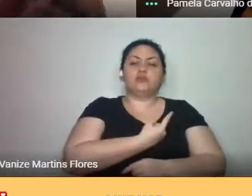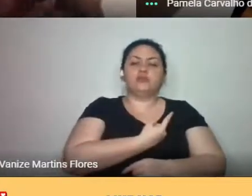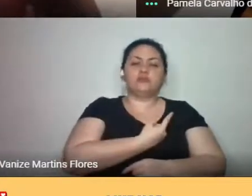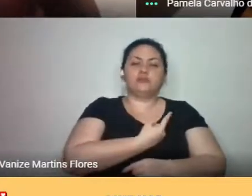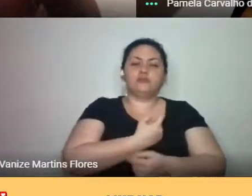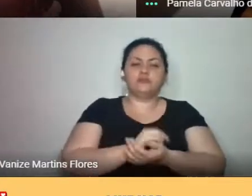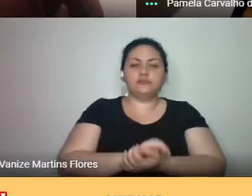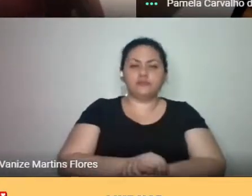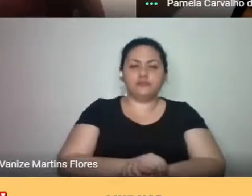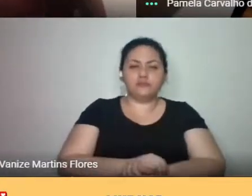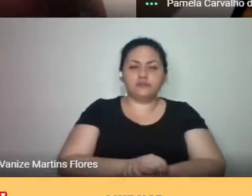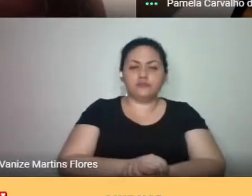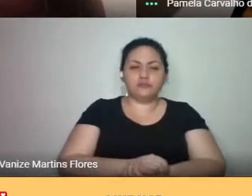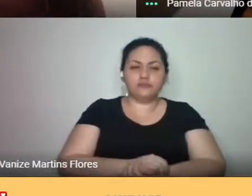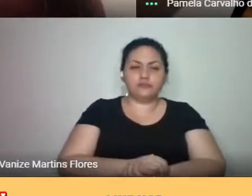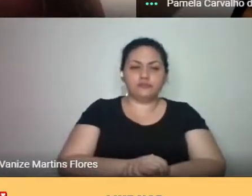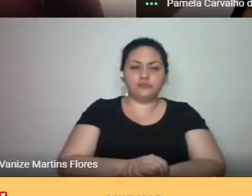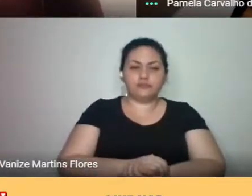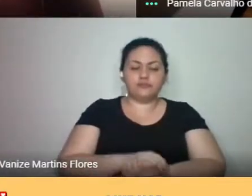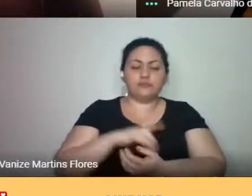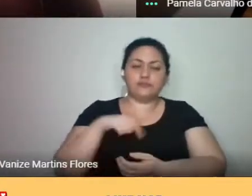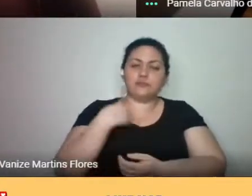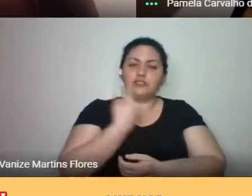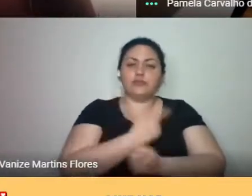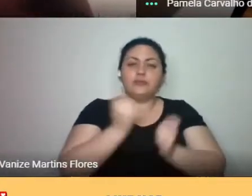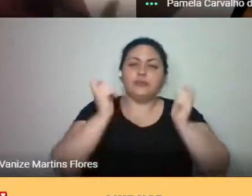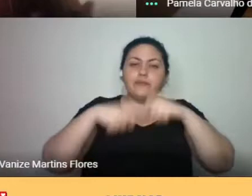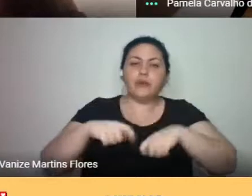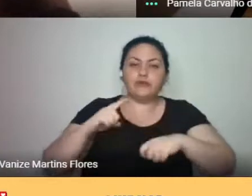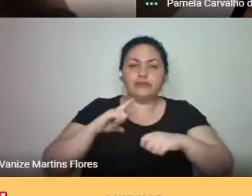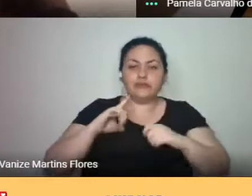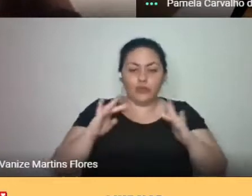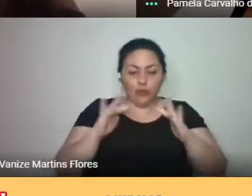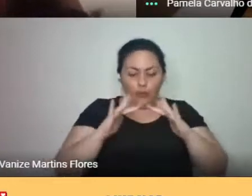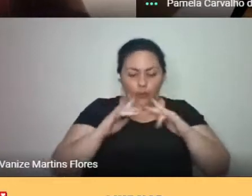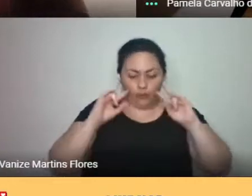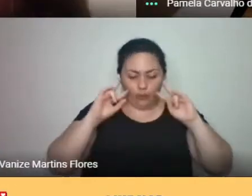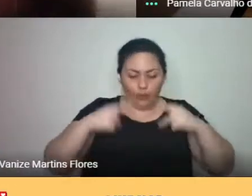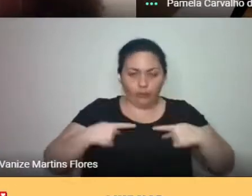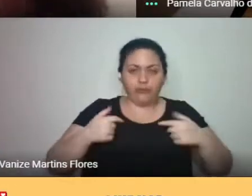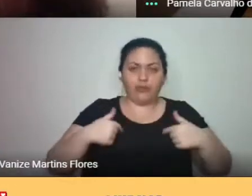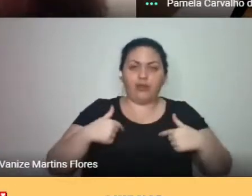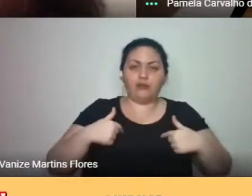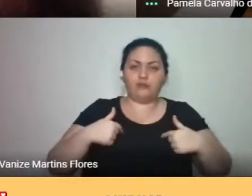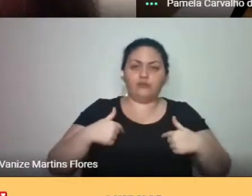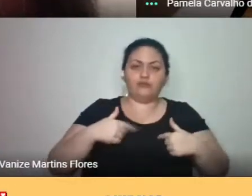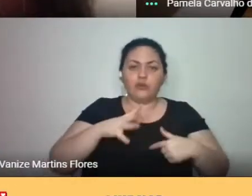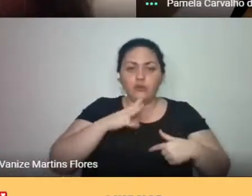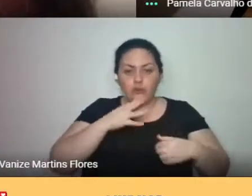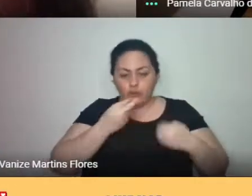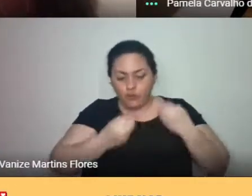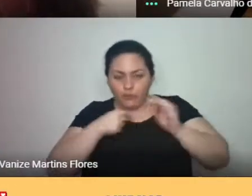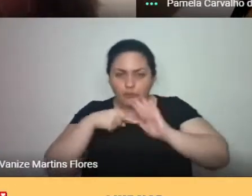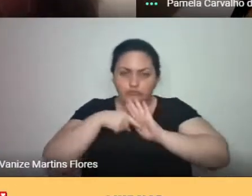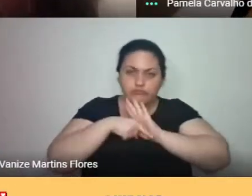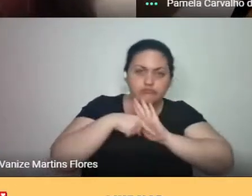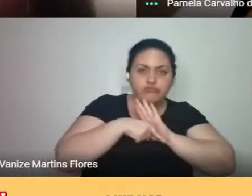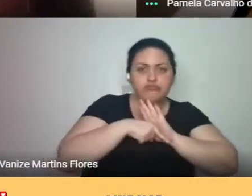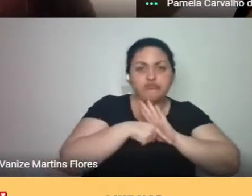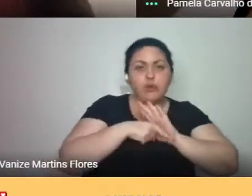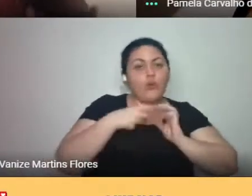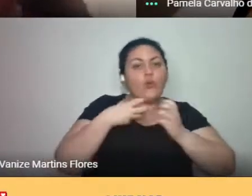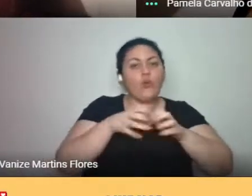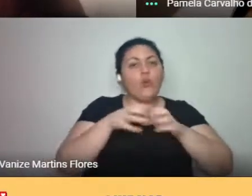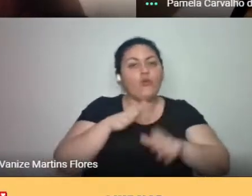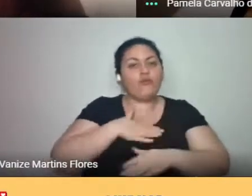estar em contato com a gente mesmo, né? Que a gente possa também conviver com a gente mesmo,